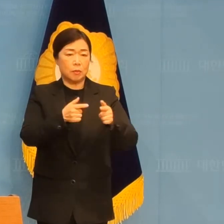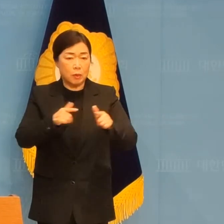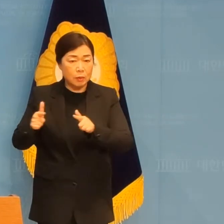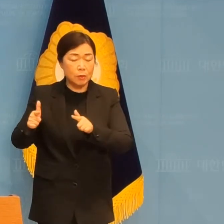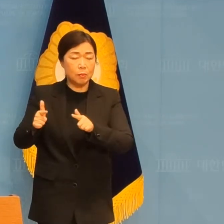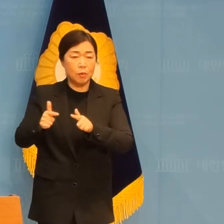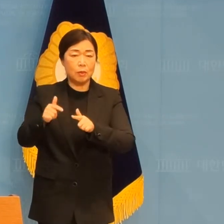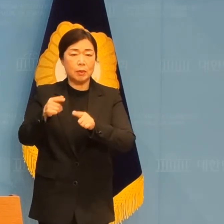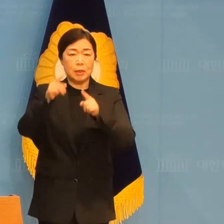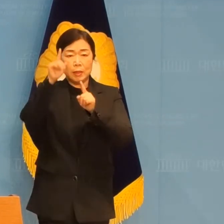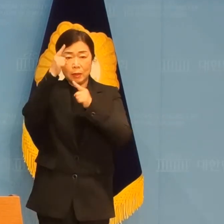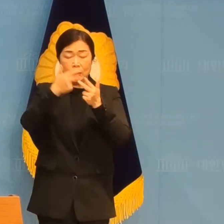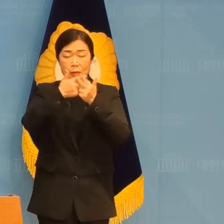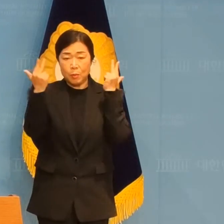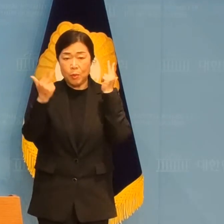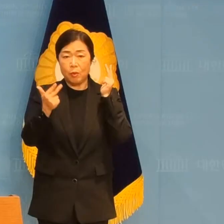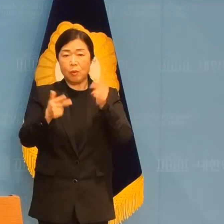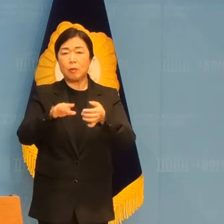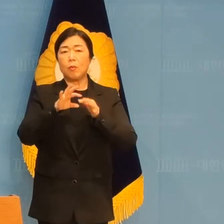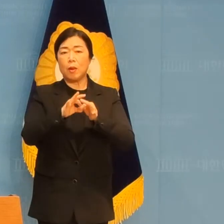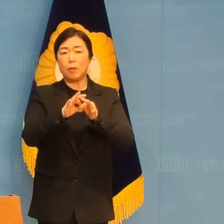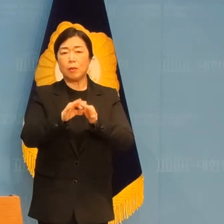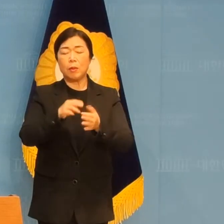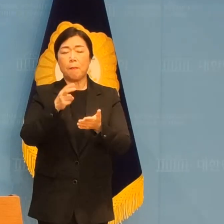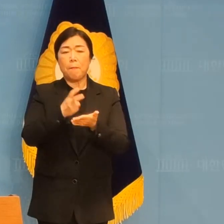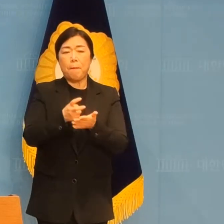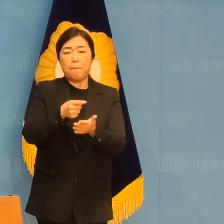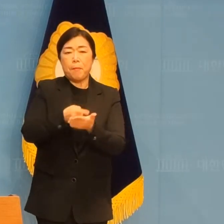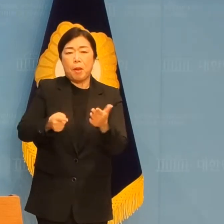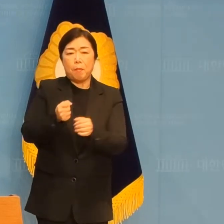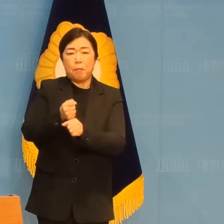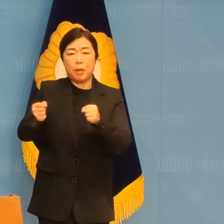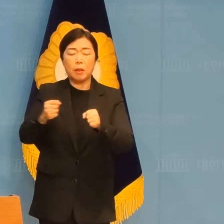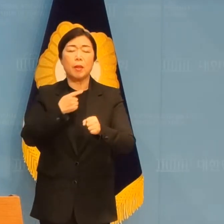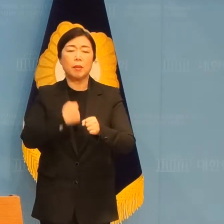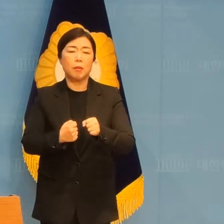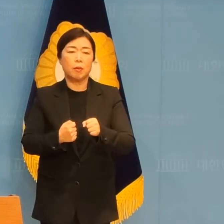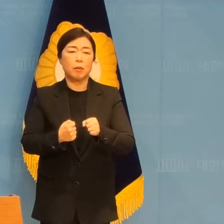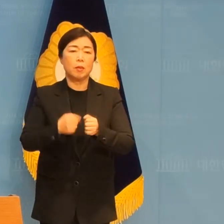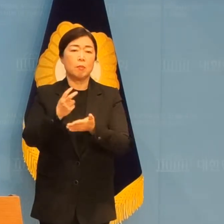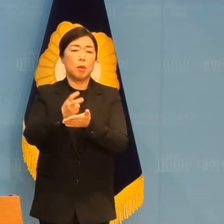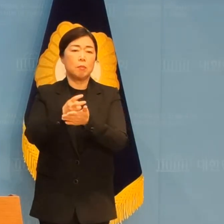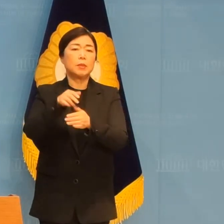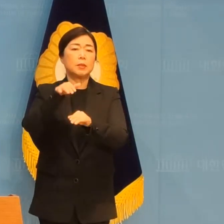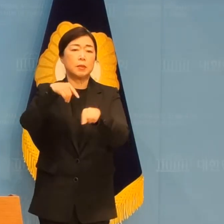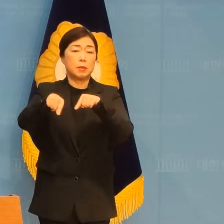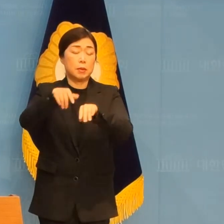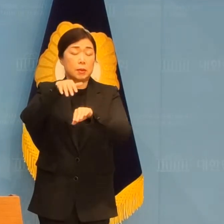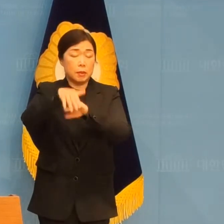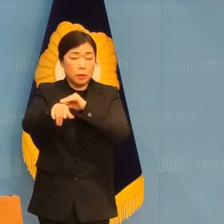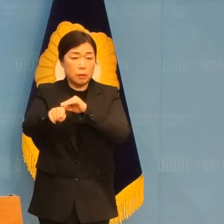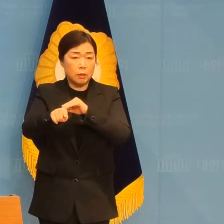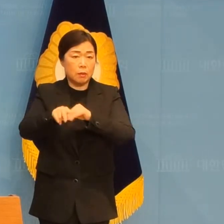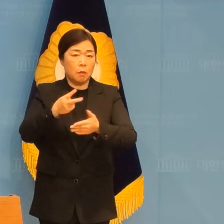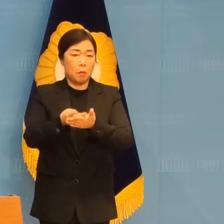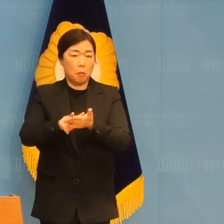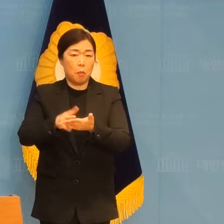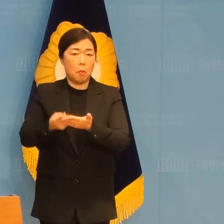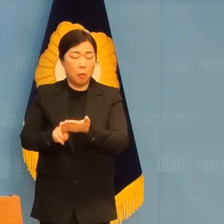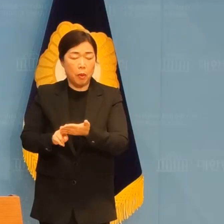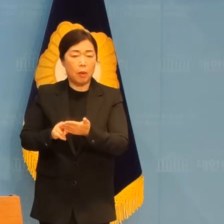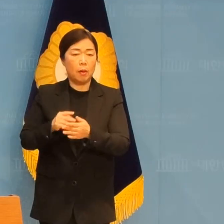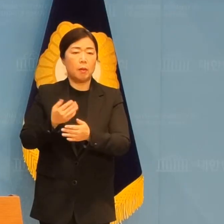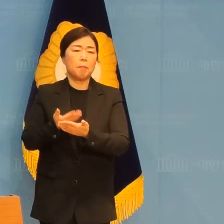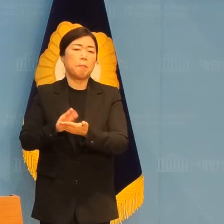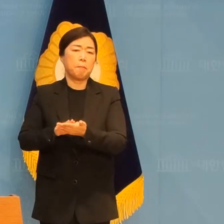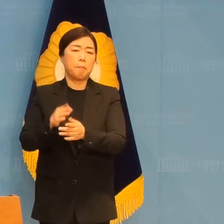이후 한꺼번에 쏟아진 조치들은 사법부 전체를 정권 편의대로 재편하려는 시도 외에는